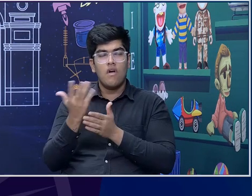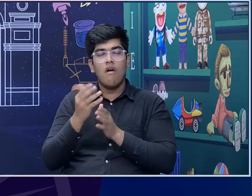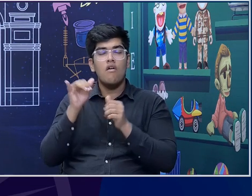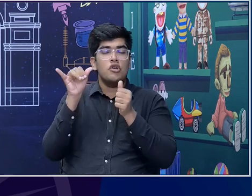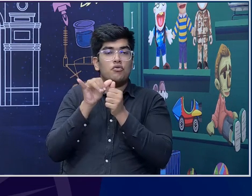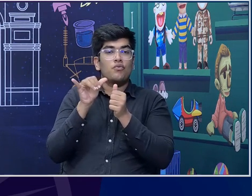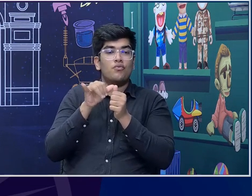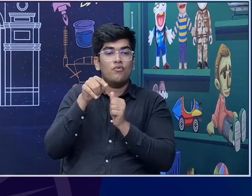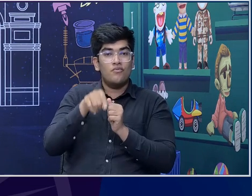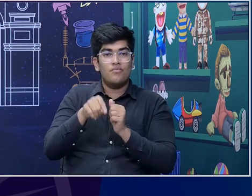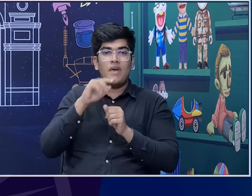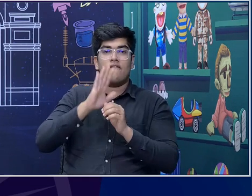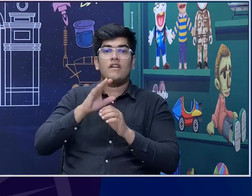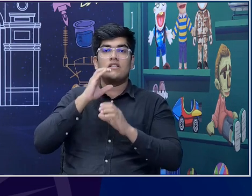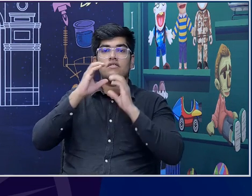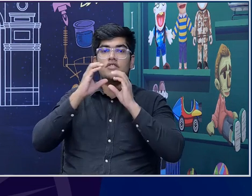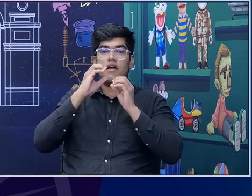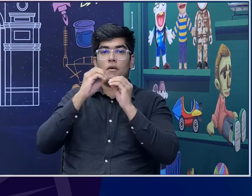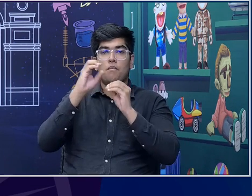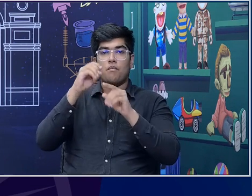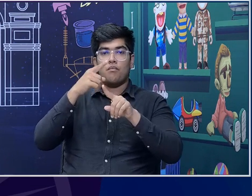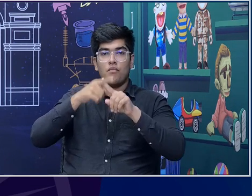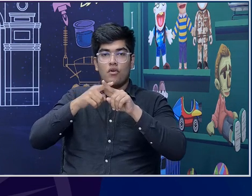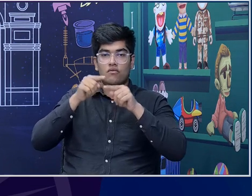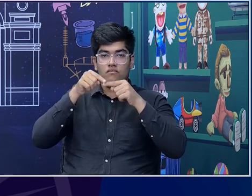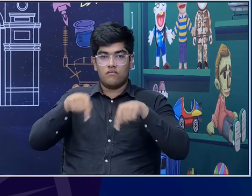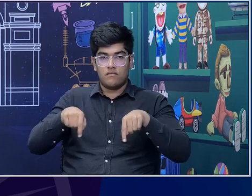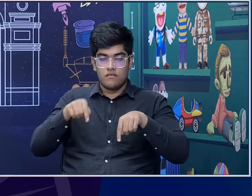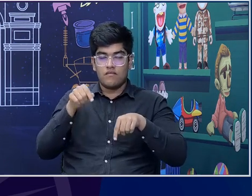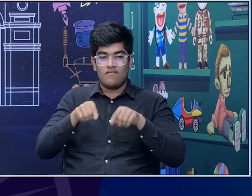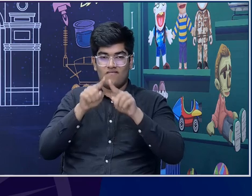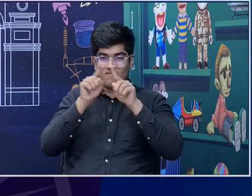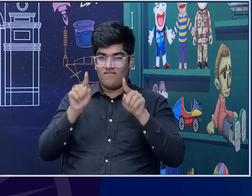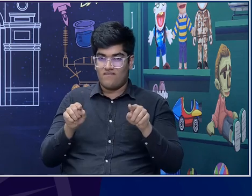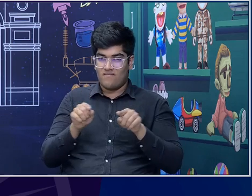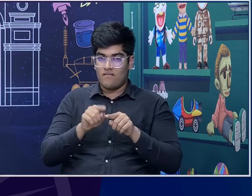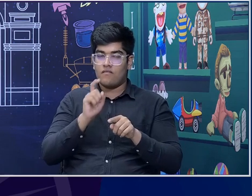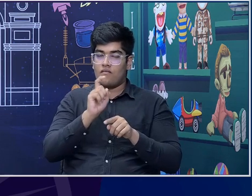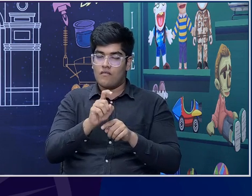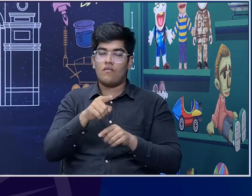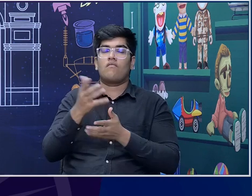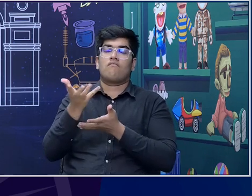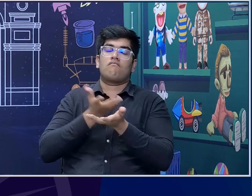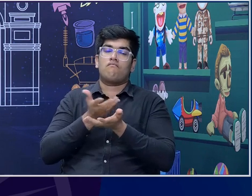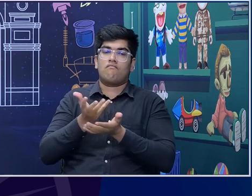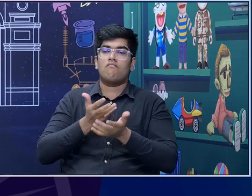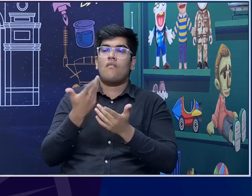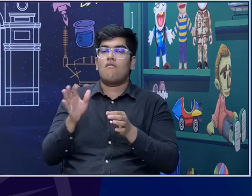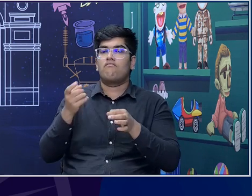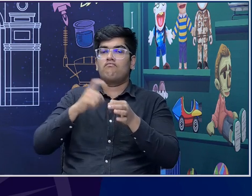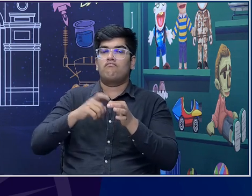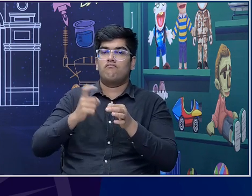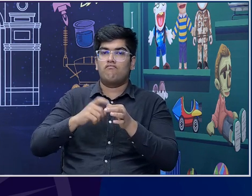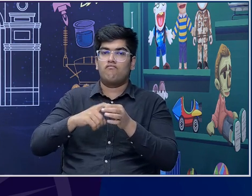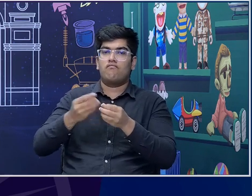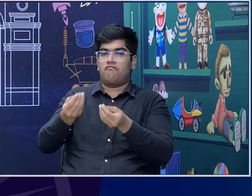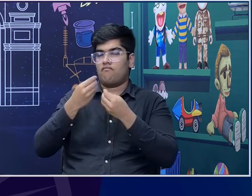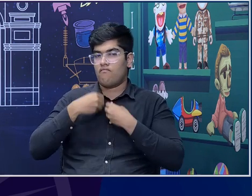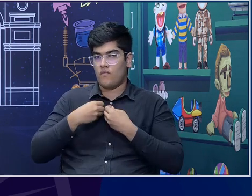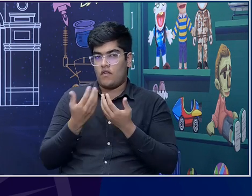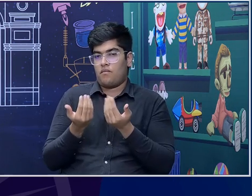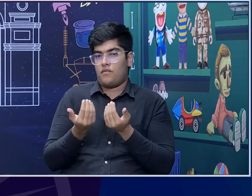NCRT Official तो ये थे विभिन्न माध्यम विभिन्न तारीके NCRT से जुनने के